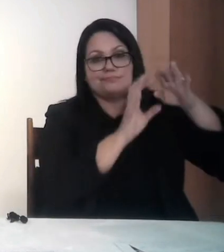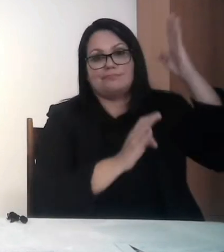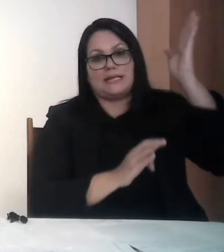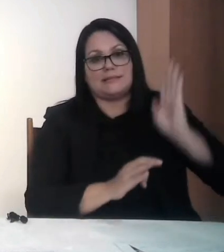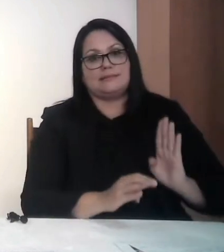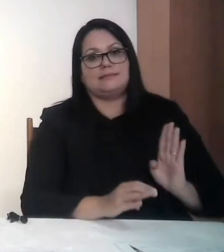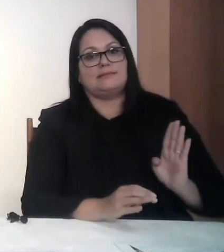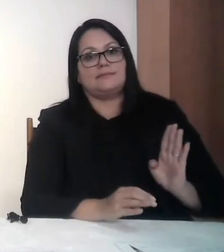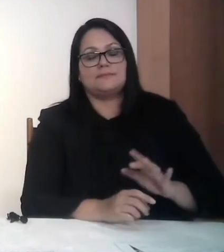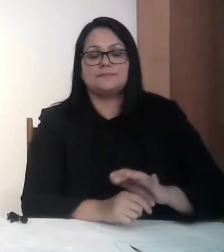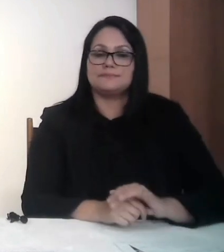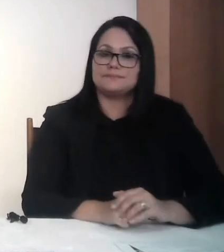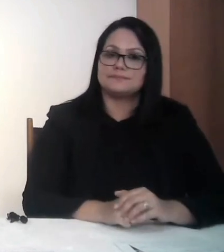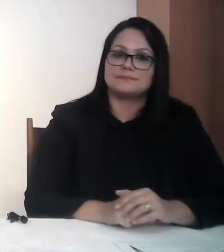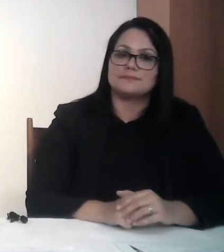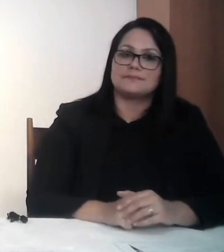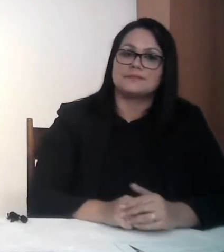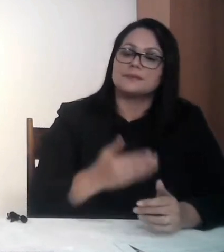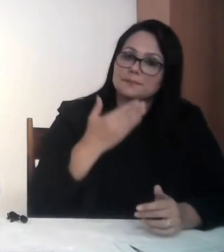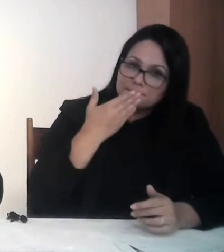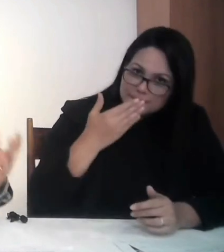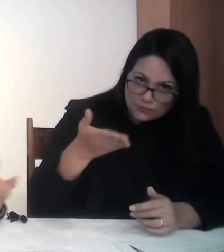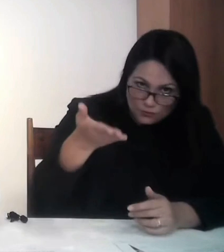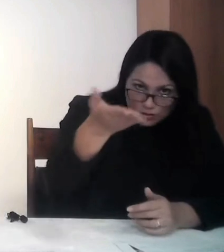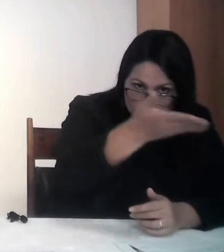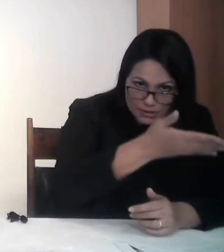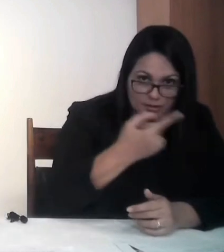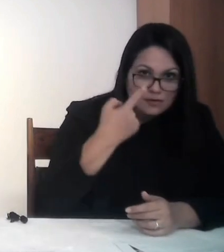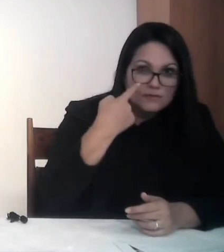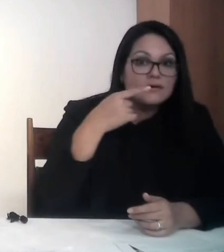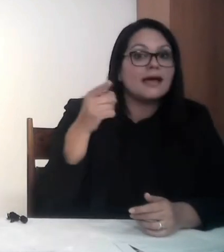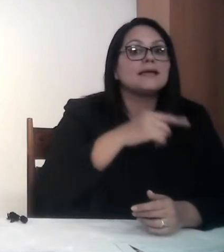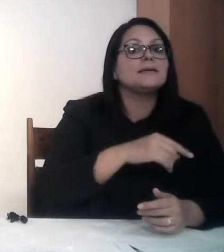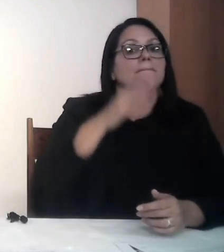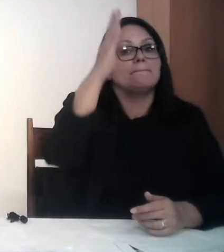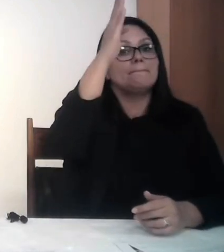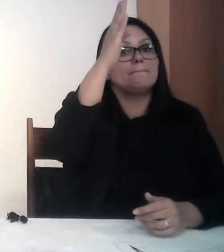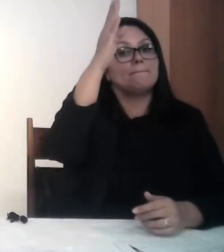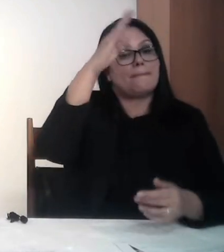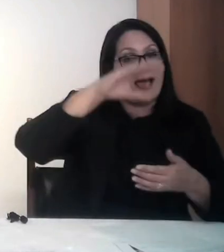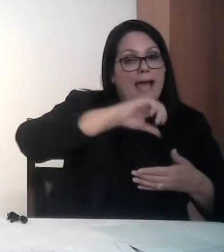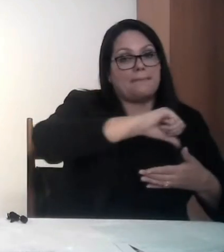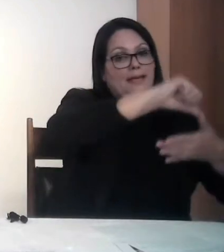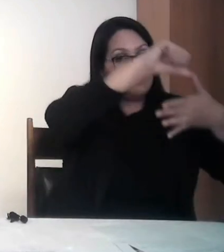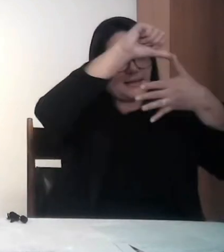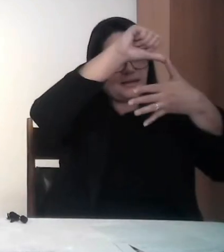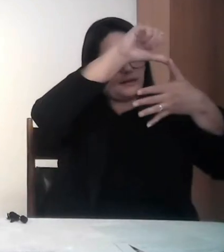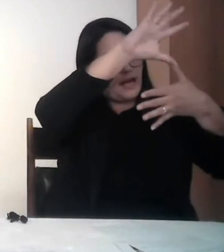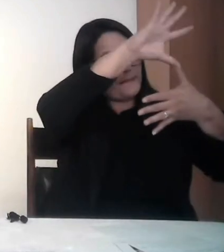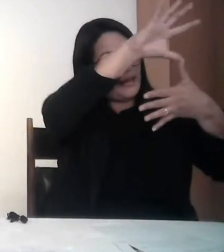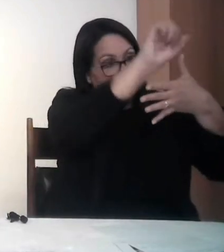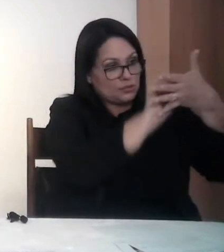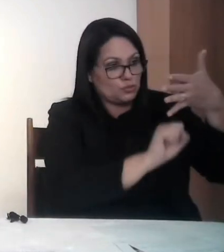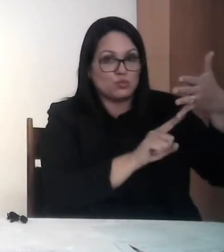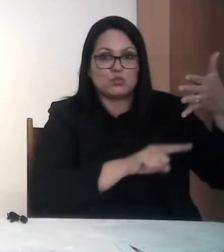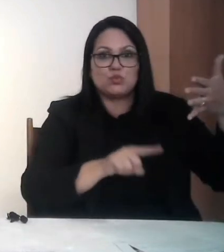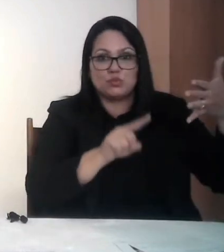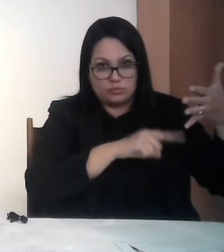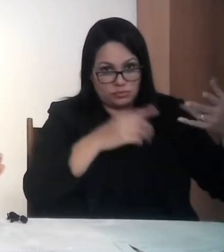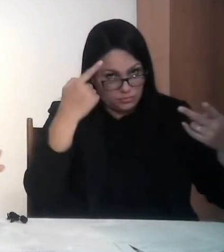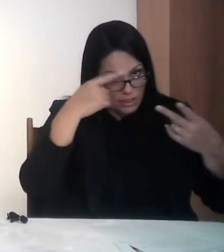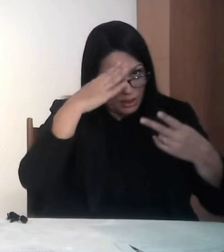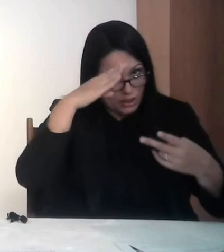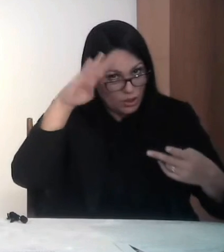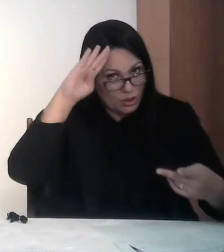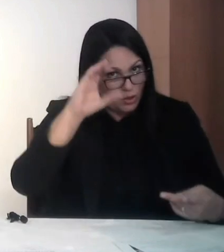pelo Brasil. E eu peço a vocês, vejam o que acontece aqui na América do Sul, né? Temos aqui Cuba,